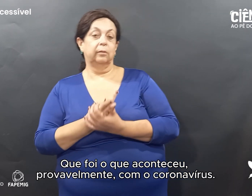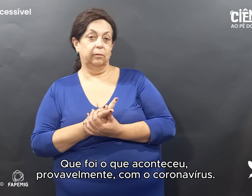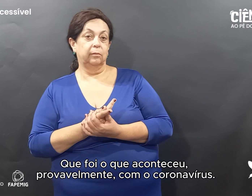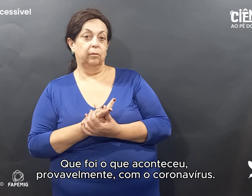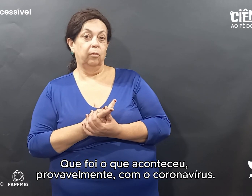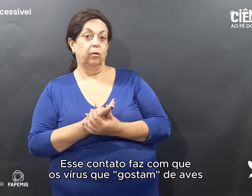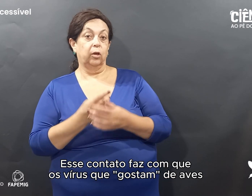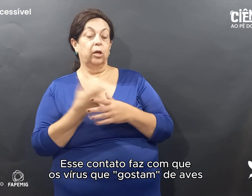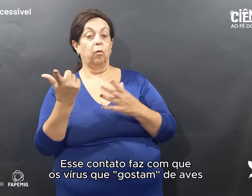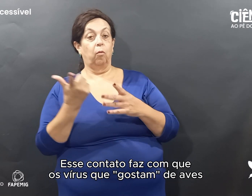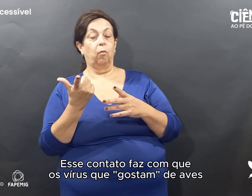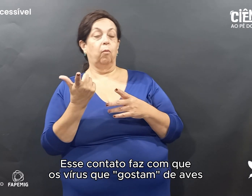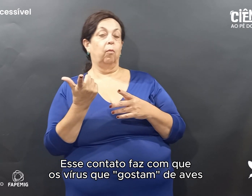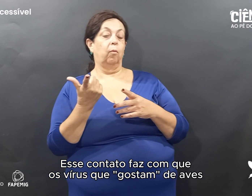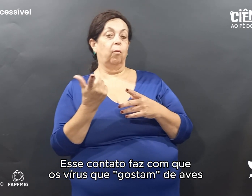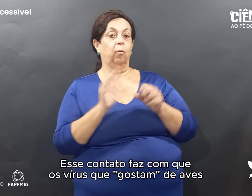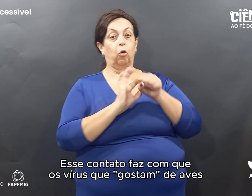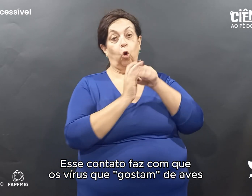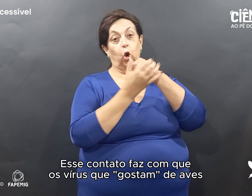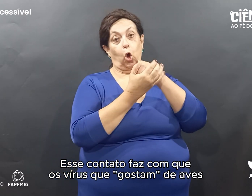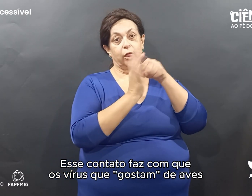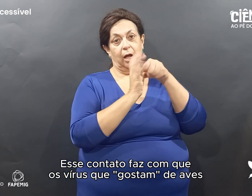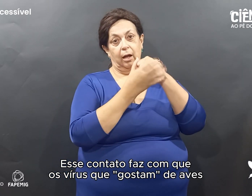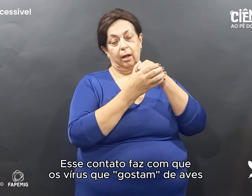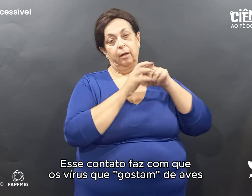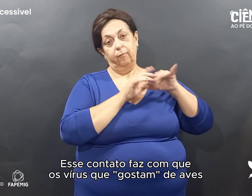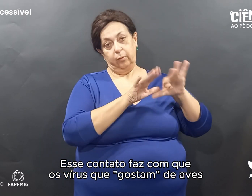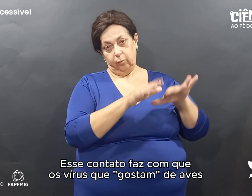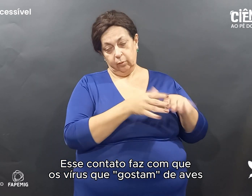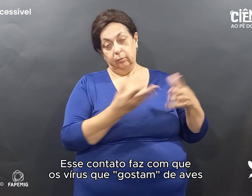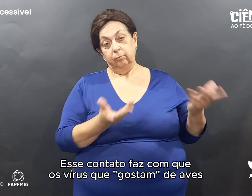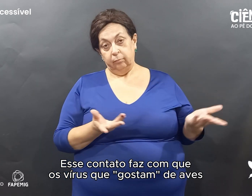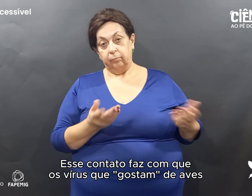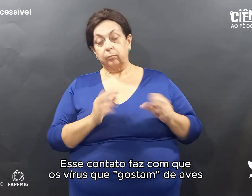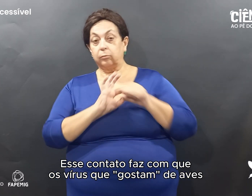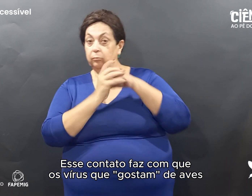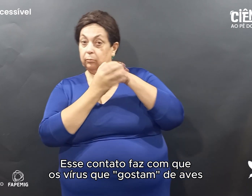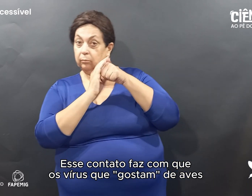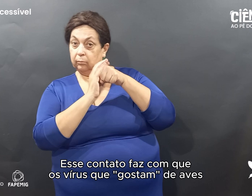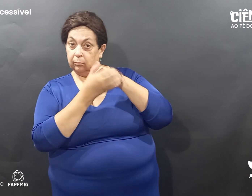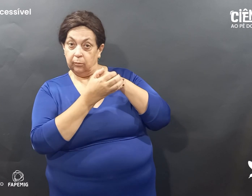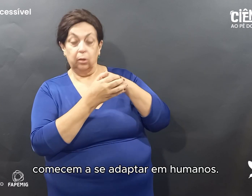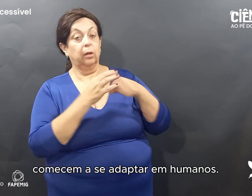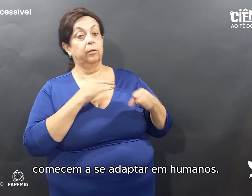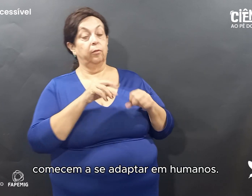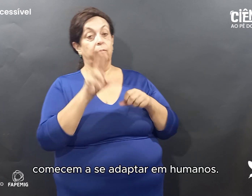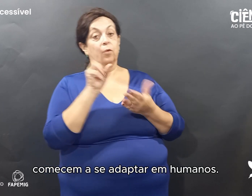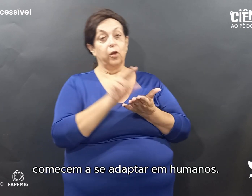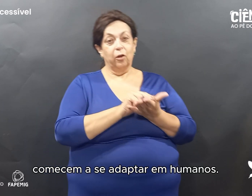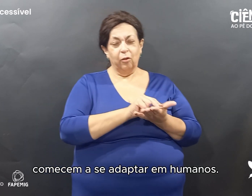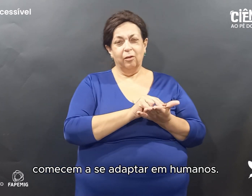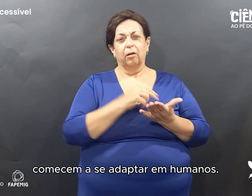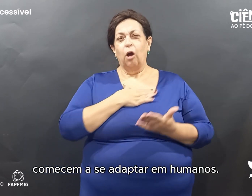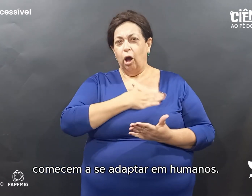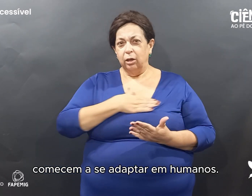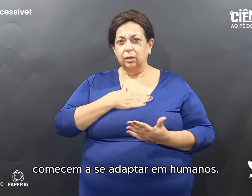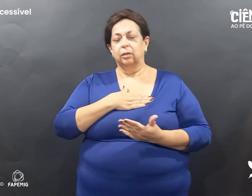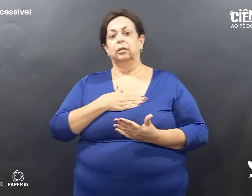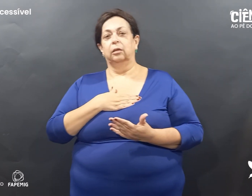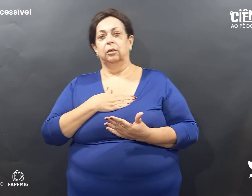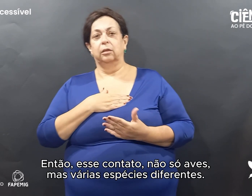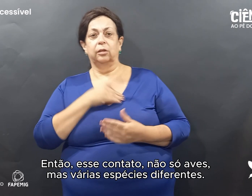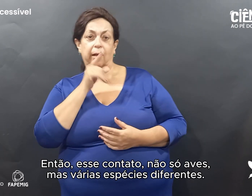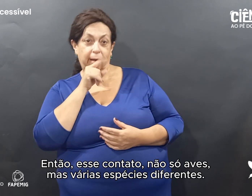com o coronavírus. Esse contato faz com que os vírus que gostam de aves, eles comecem a se adaptar em